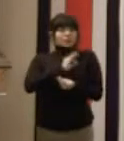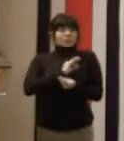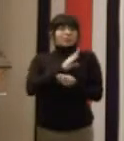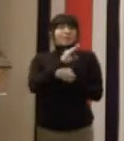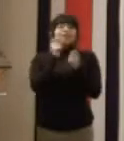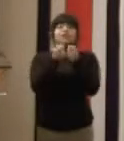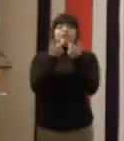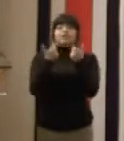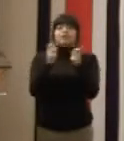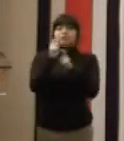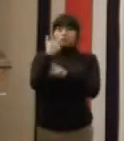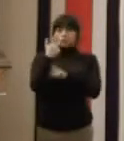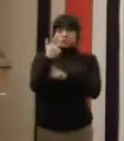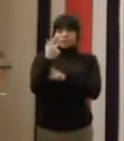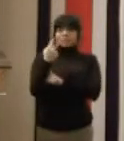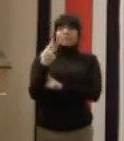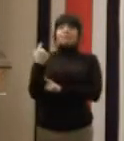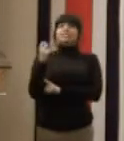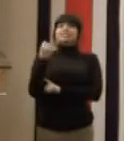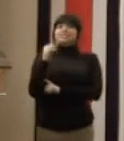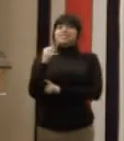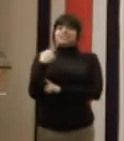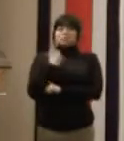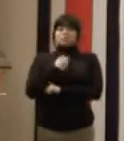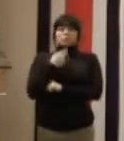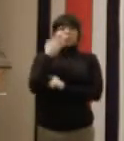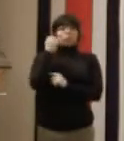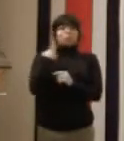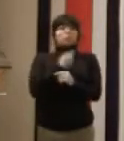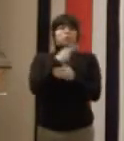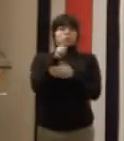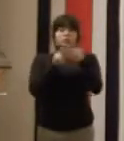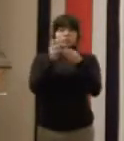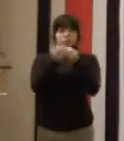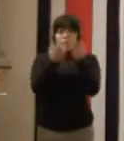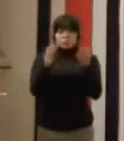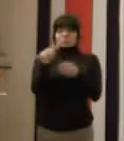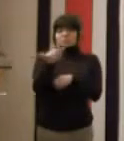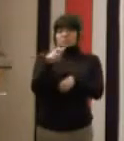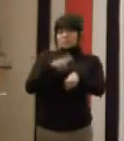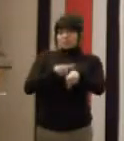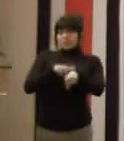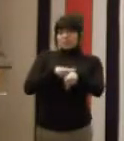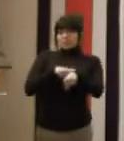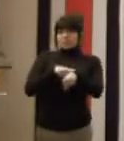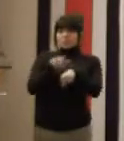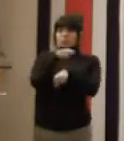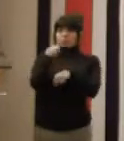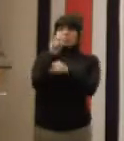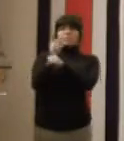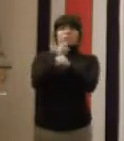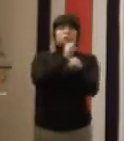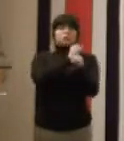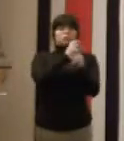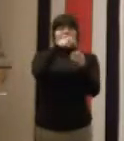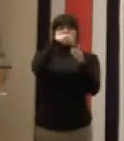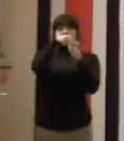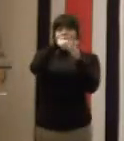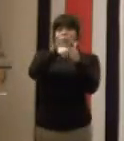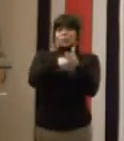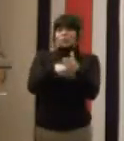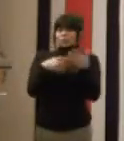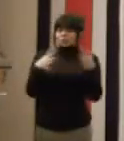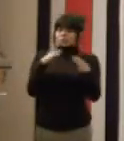y riqueza social, siendo nuestras universidades públicas al mismo tiempo instituciones